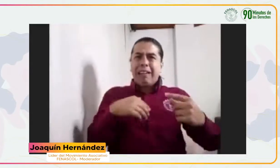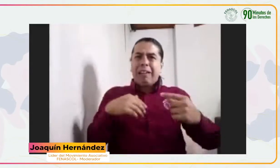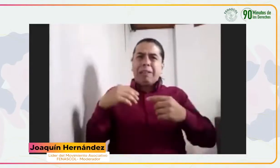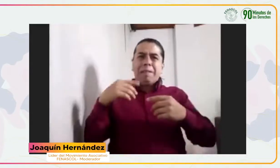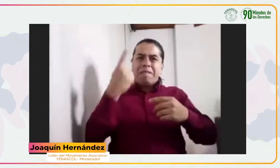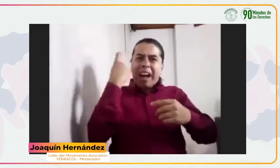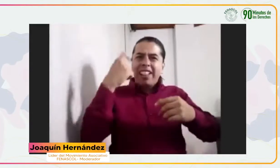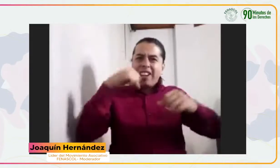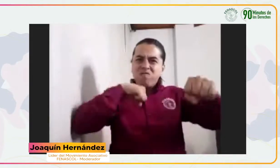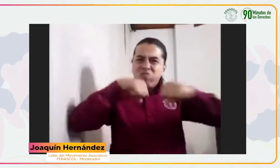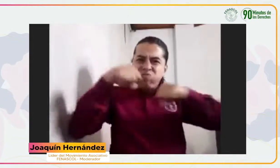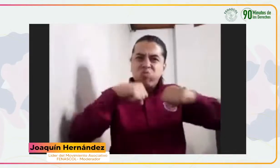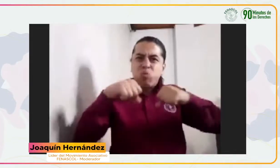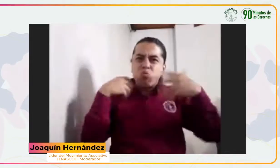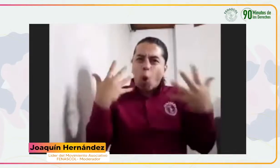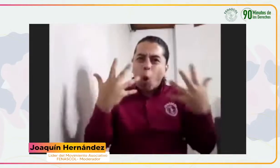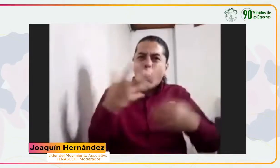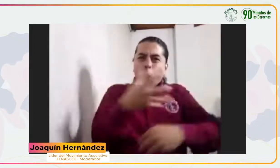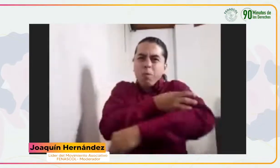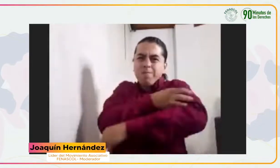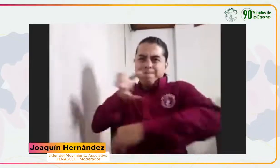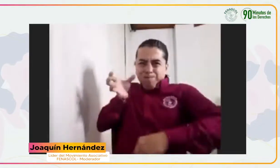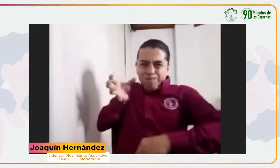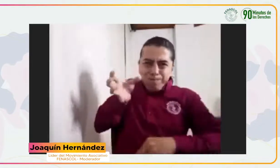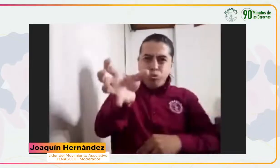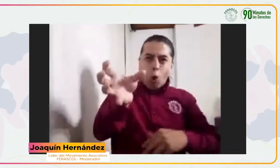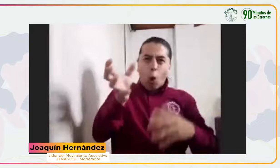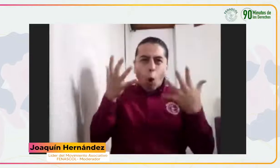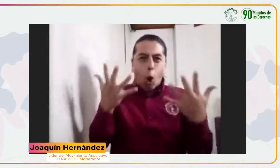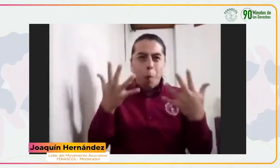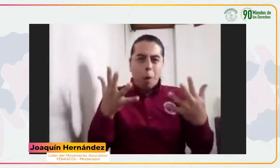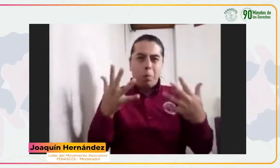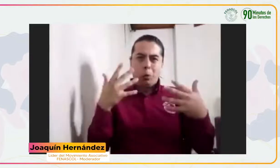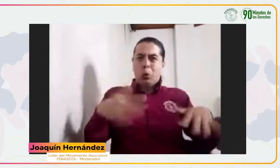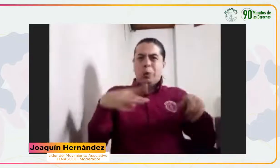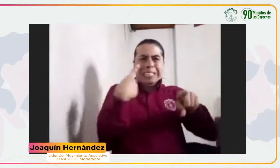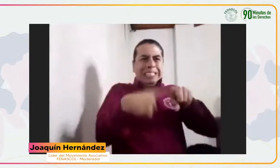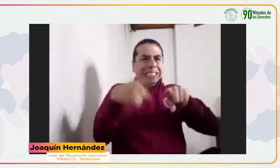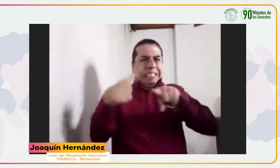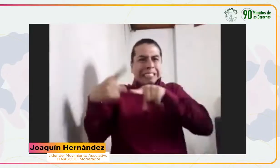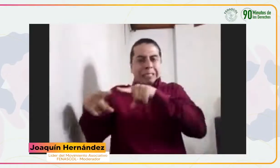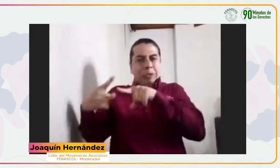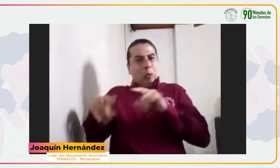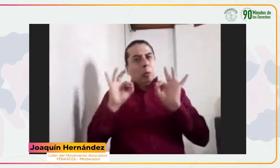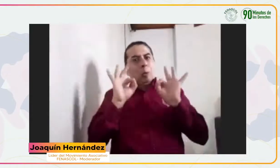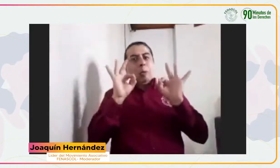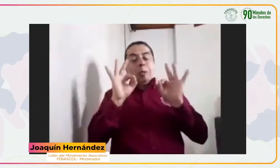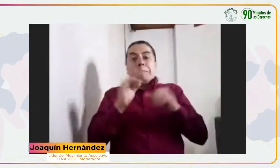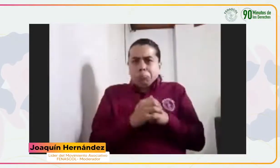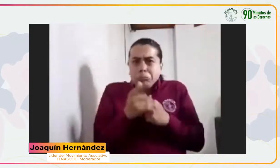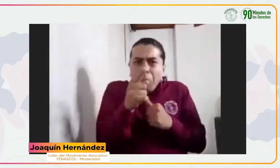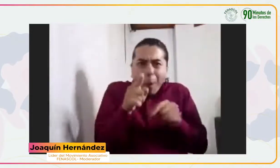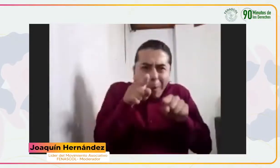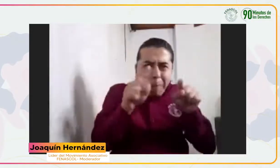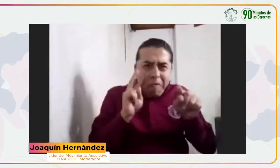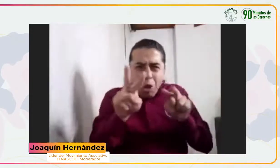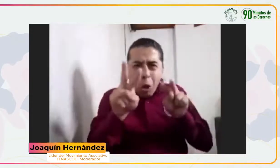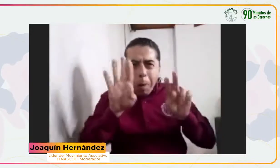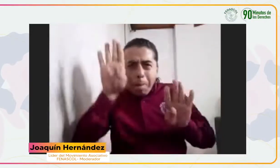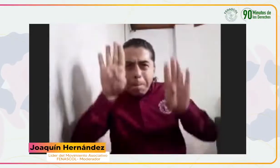tantas temáticas que son necesarias en cuanto a las violencias, las discriminaciones que viven las mujeres, el empoderamiento y bueno, tan diversos temas que